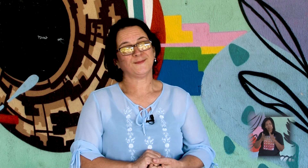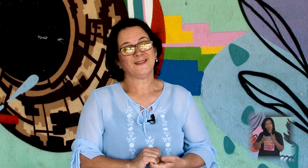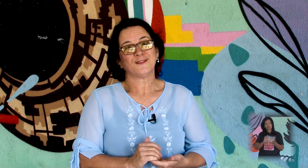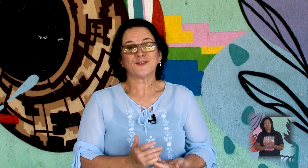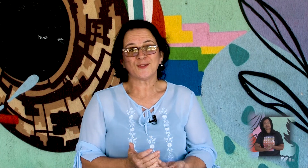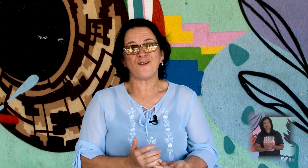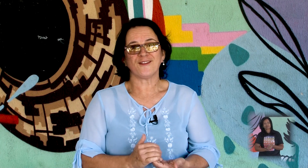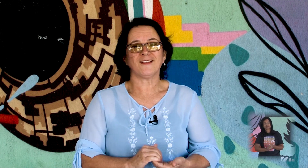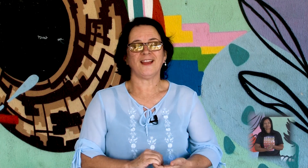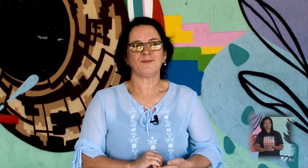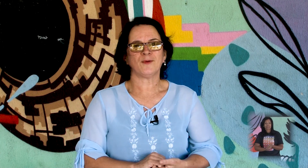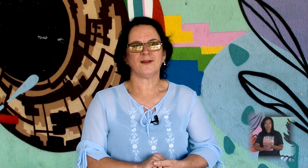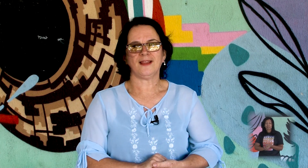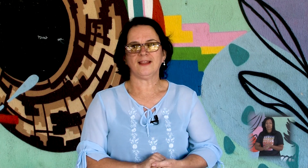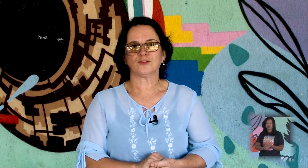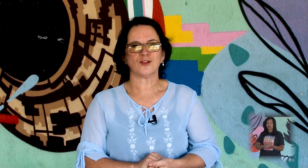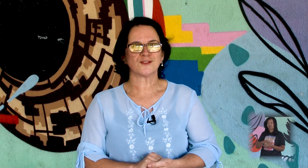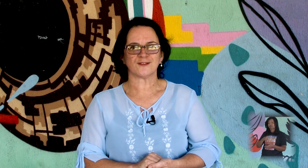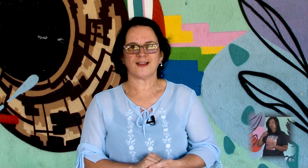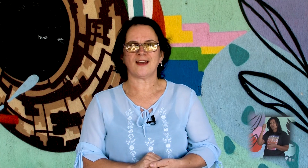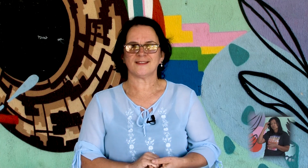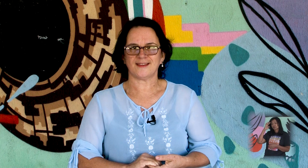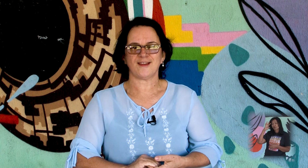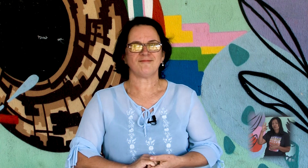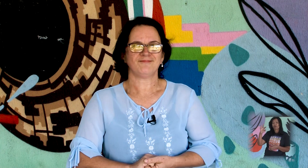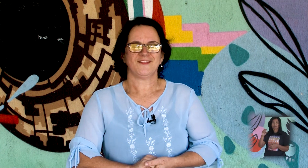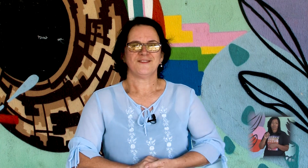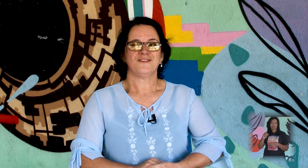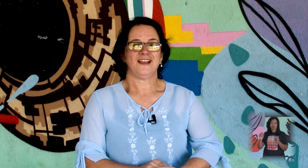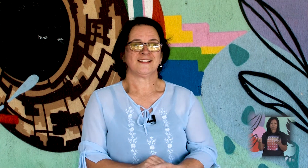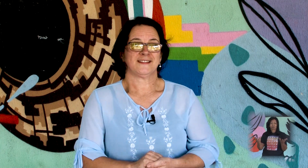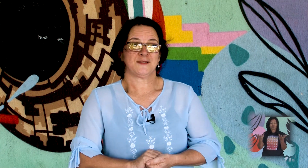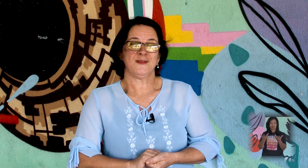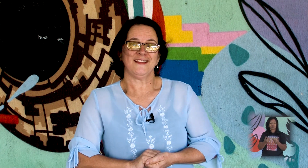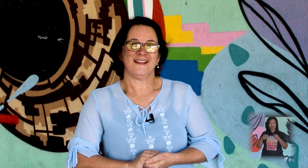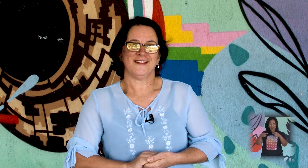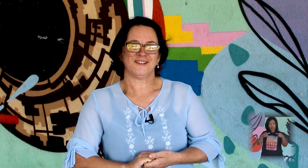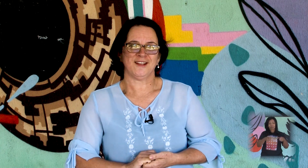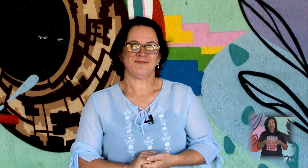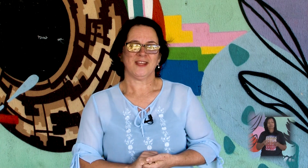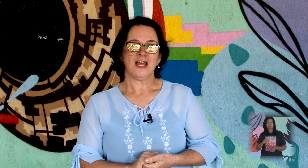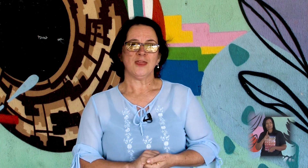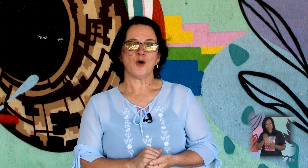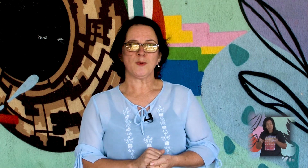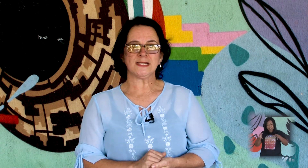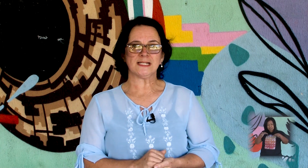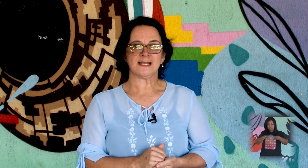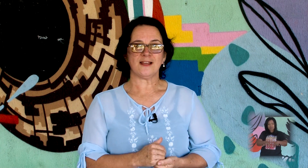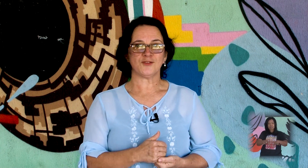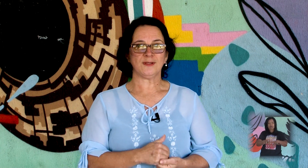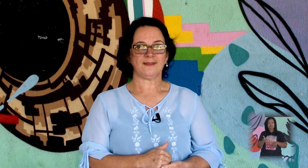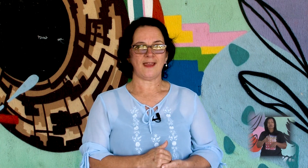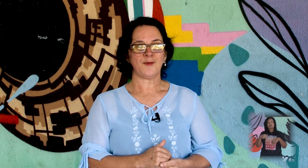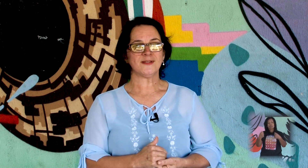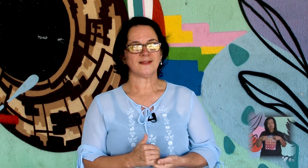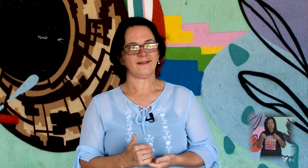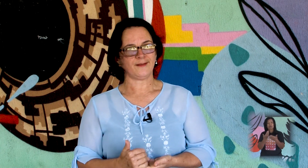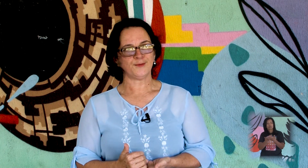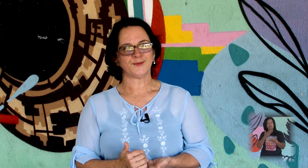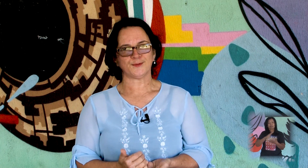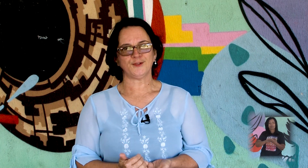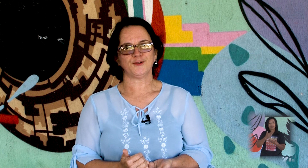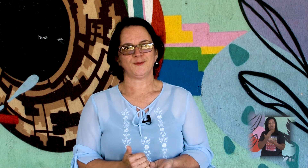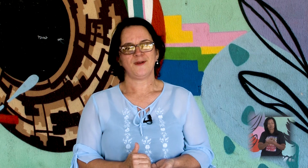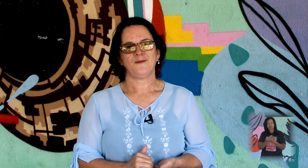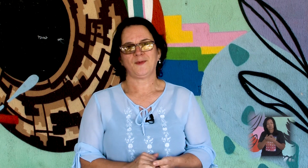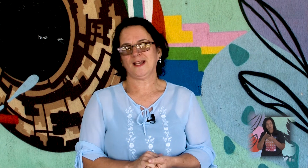nosso sonho, né? Em todos os lugares ter essa acessibilidade, né? Não precisar de um intérprete seguir